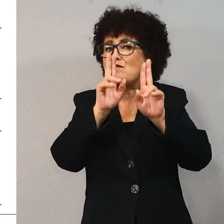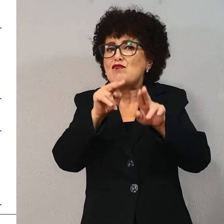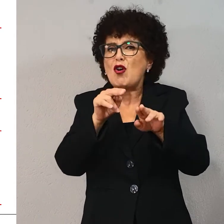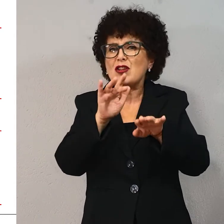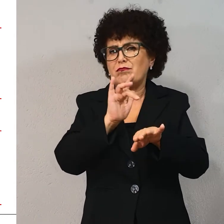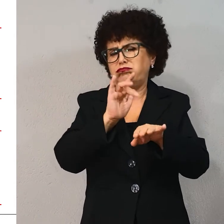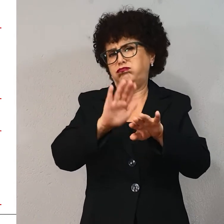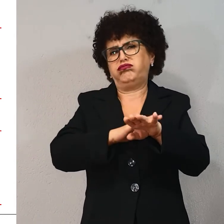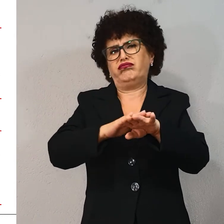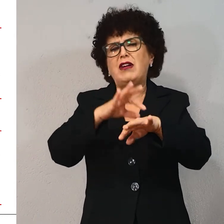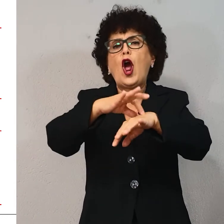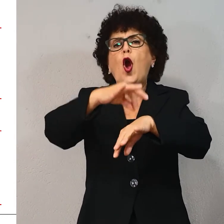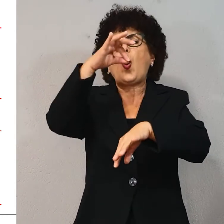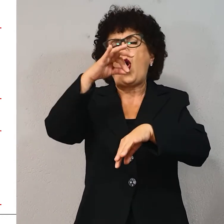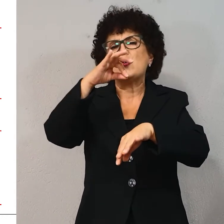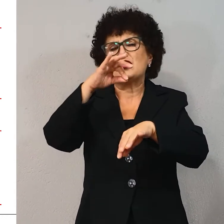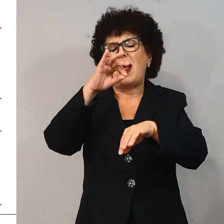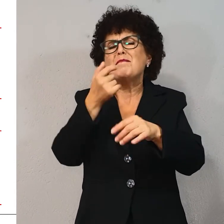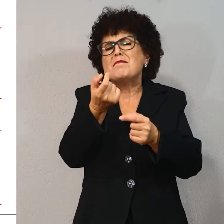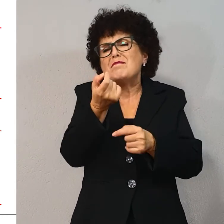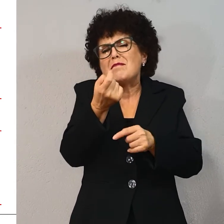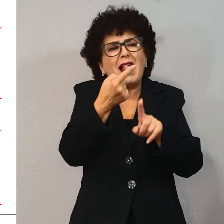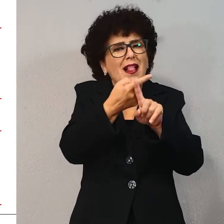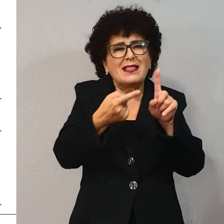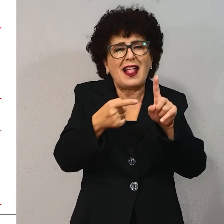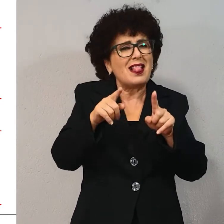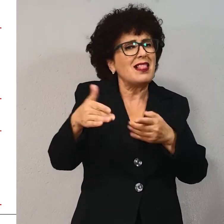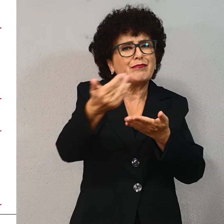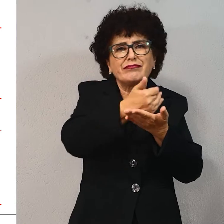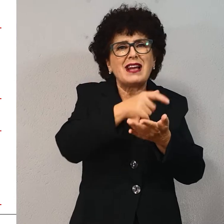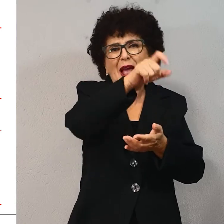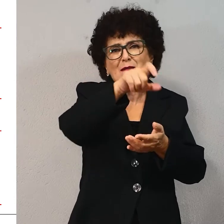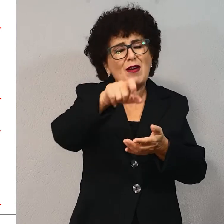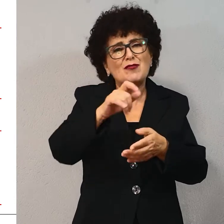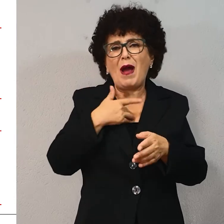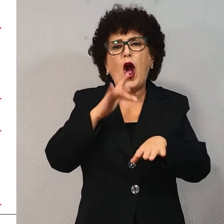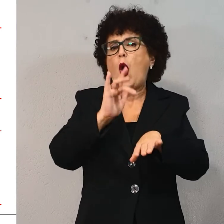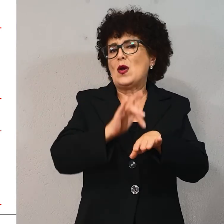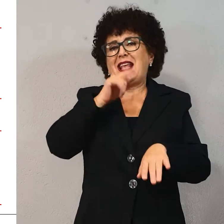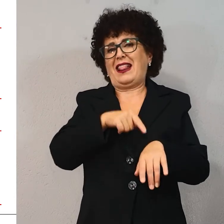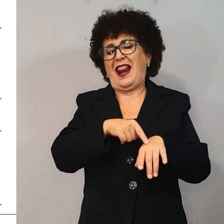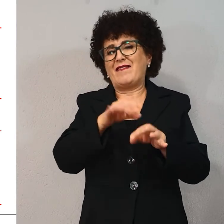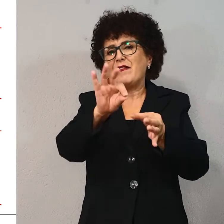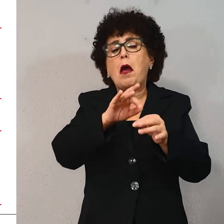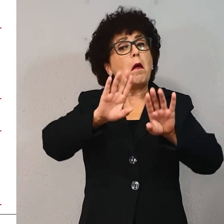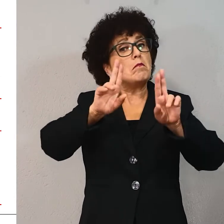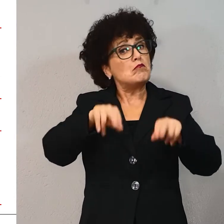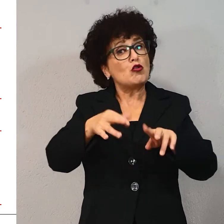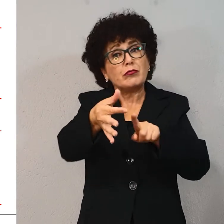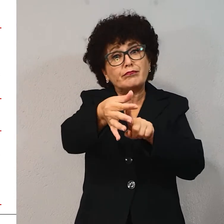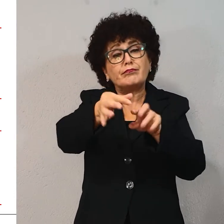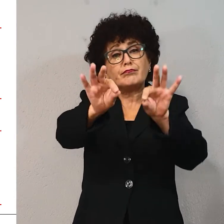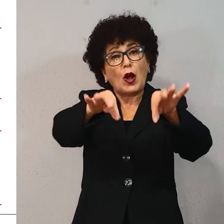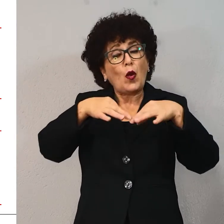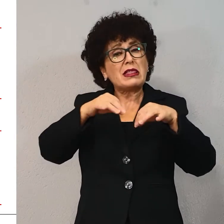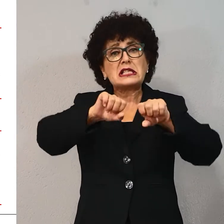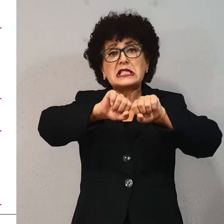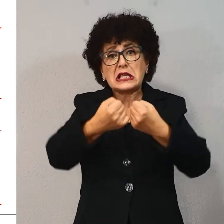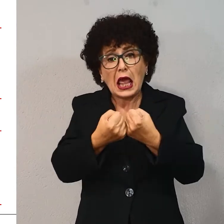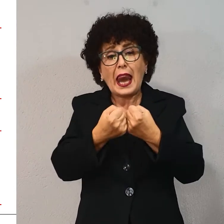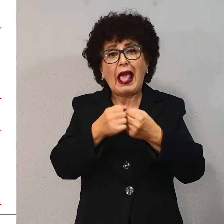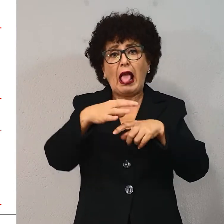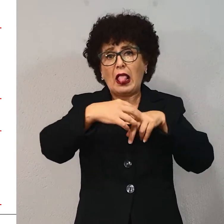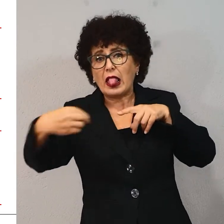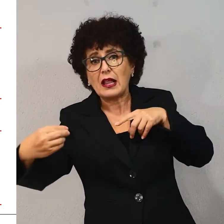предизвикаат иритација на кожата кај мал дел од корисниците. Може да се скине или лизне ако не се